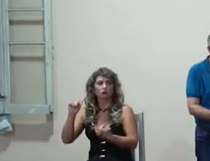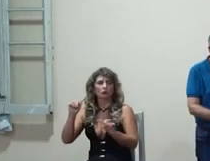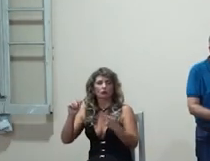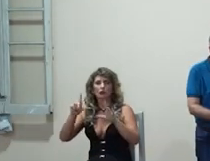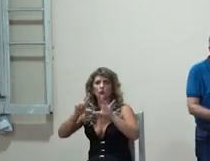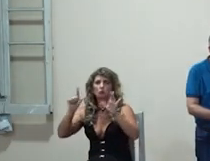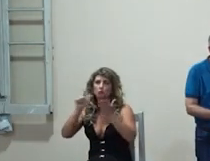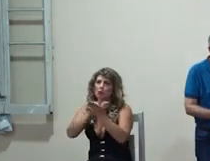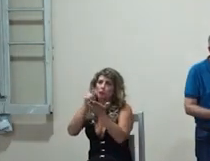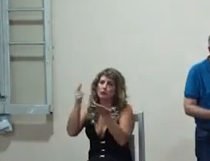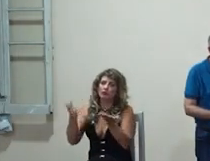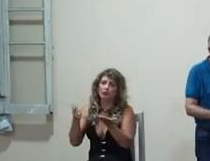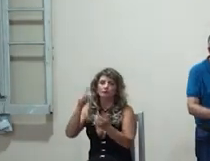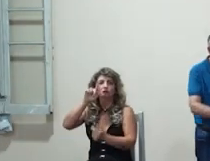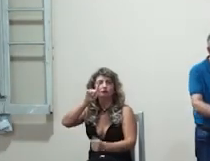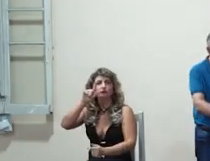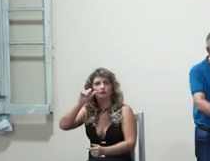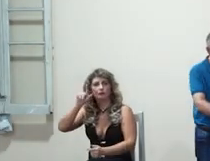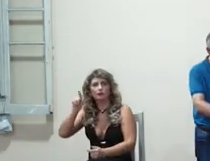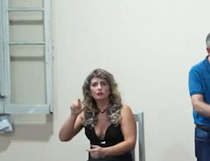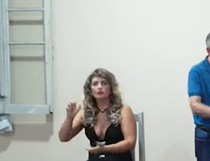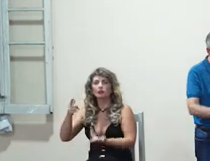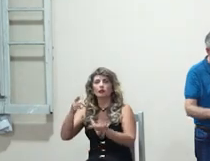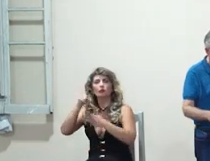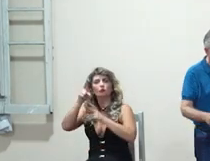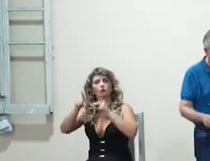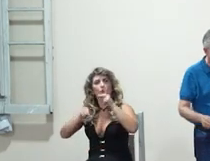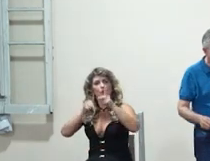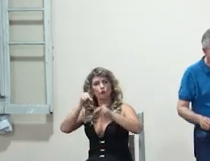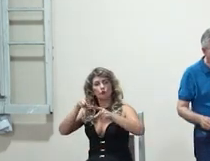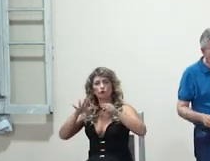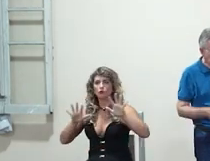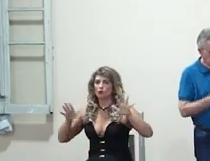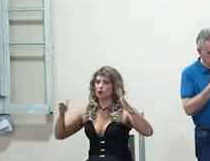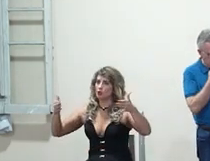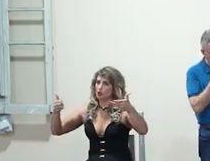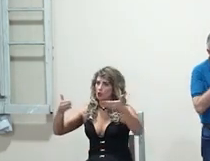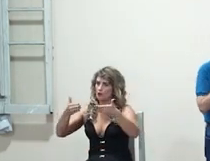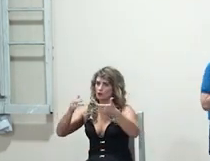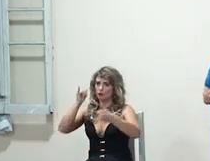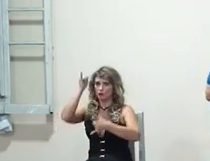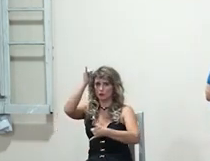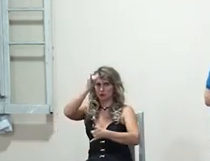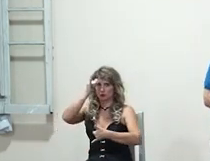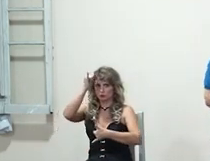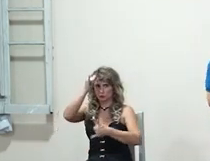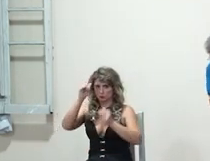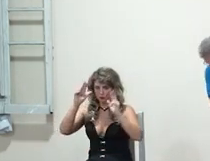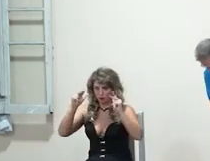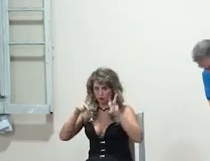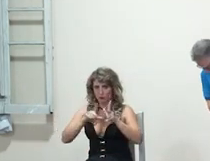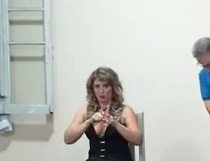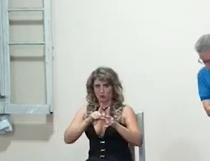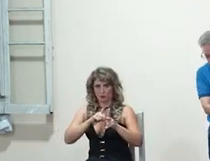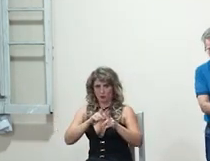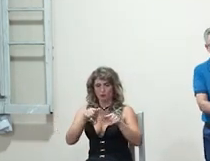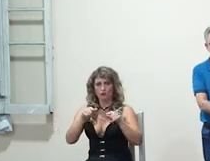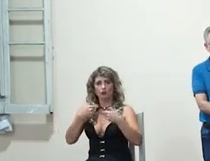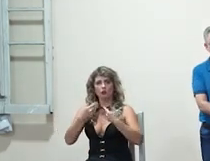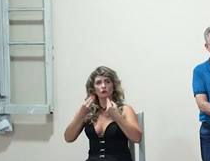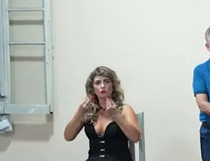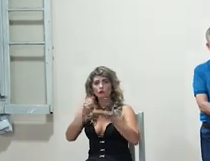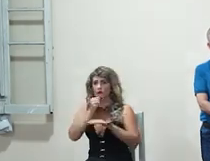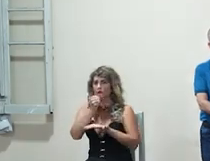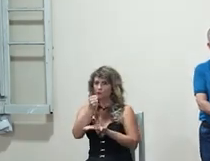uma matéria na Gazeta do Povo sobre aquele evento, que era de museologia, e eu dei